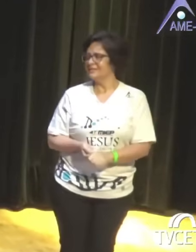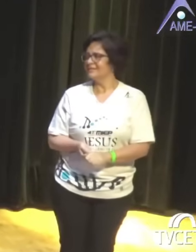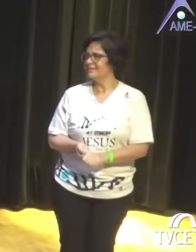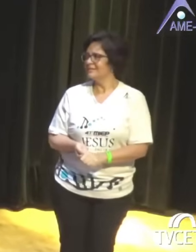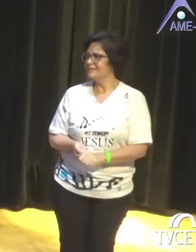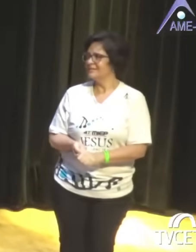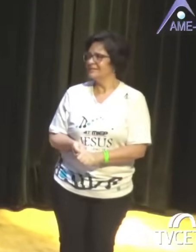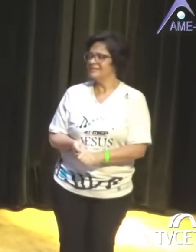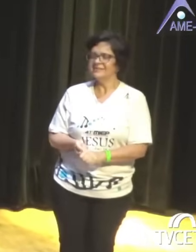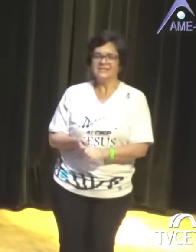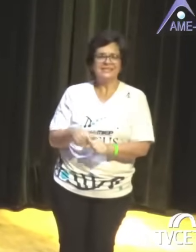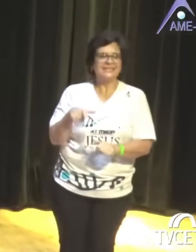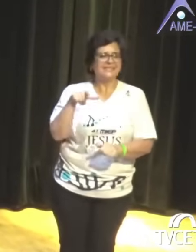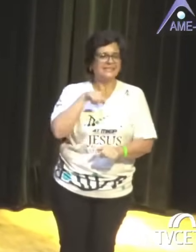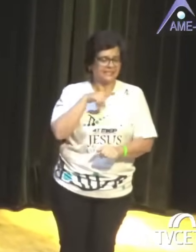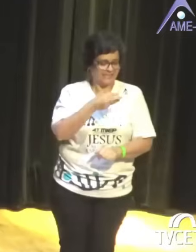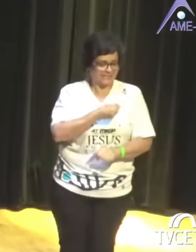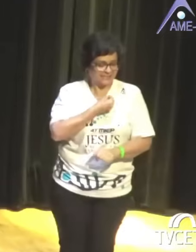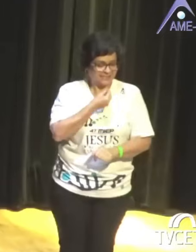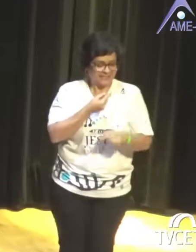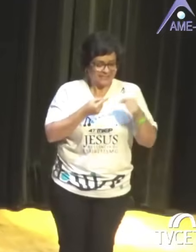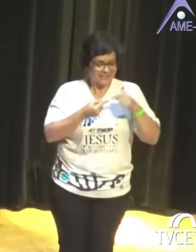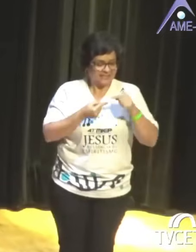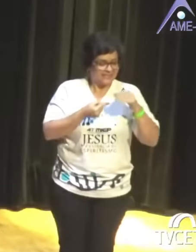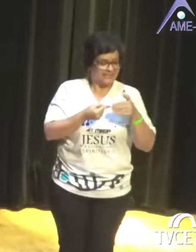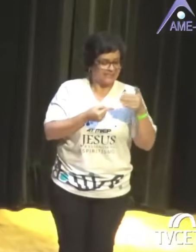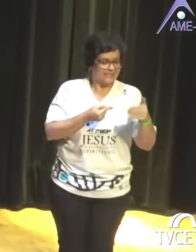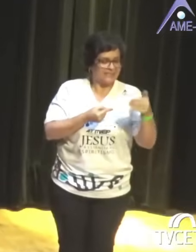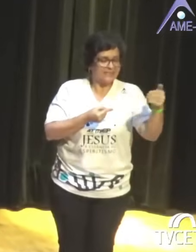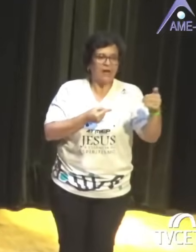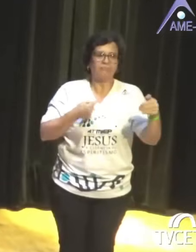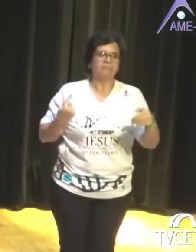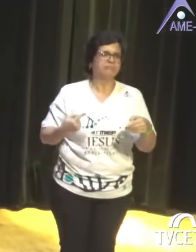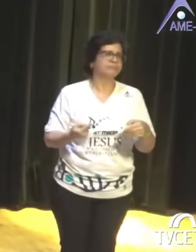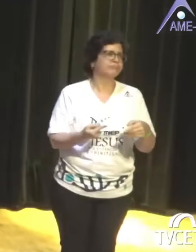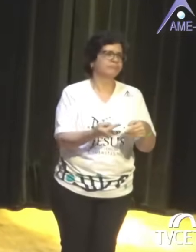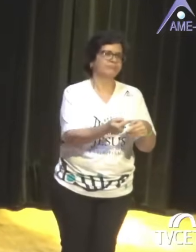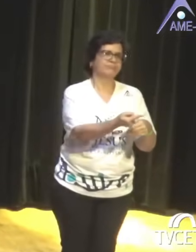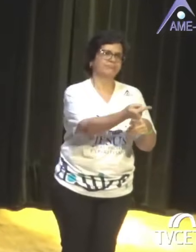mais a sua existência daqui pra frente é